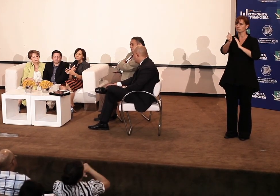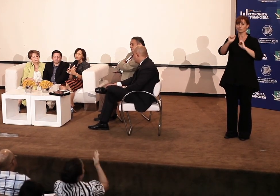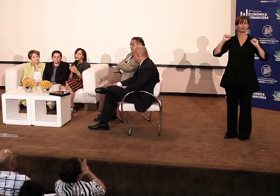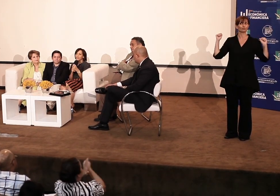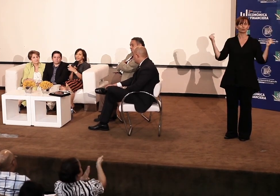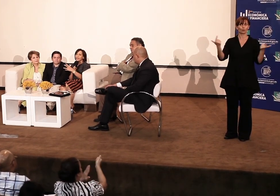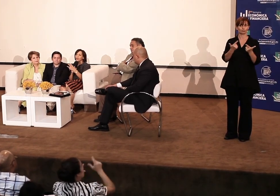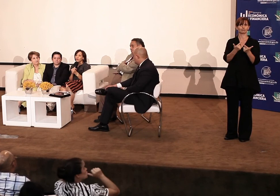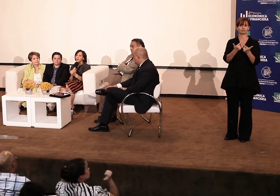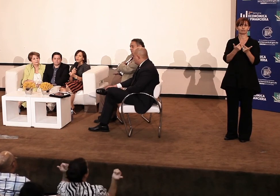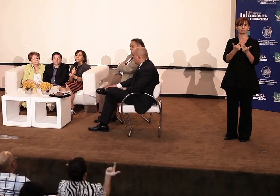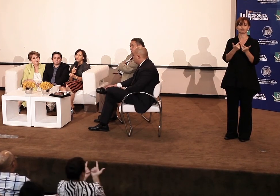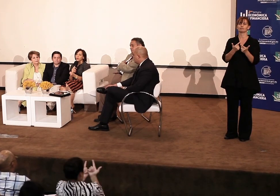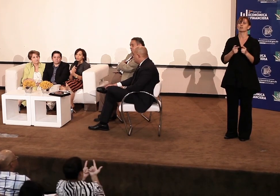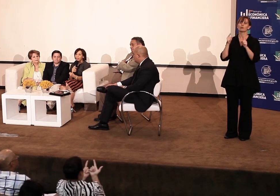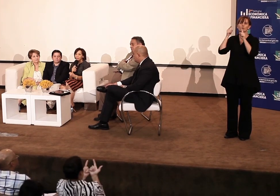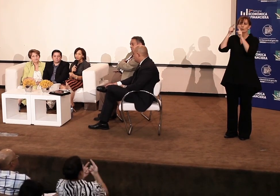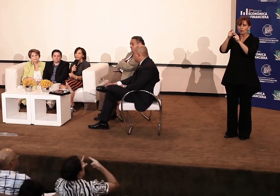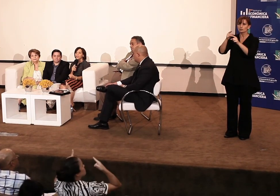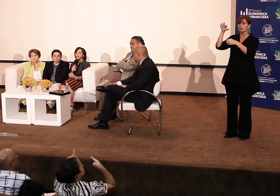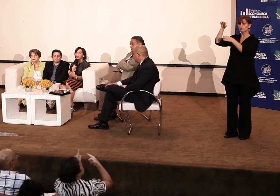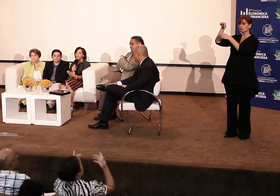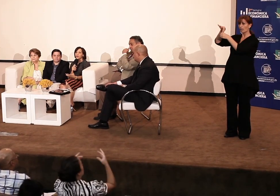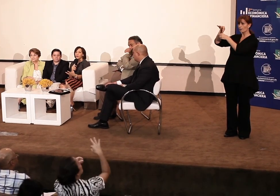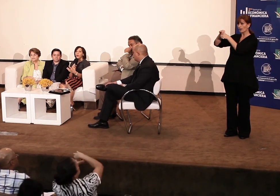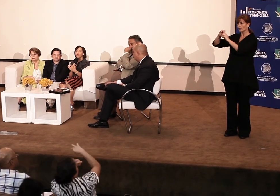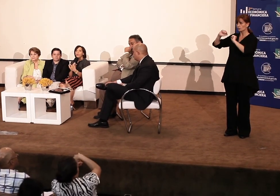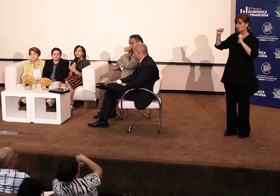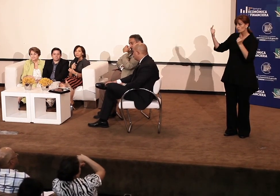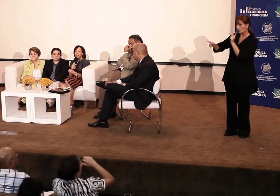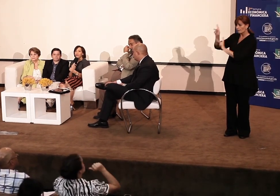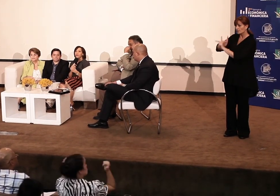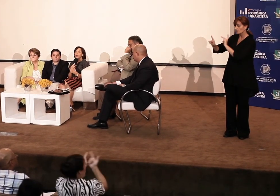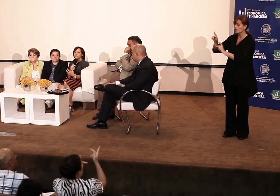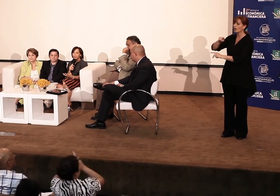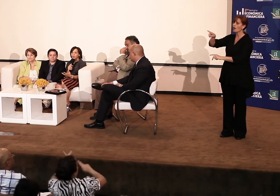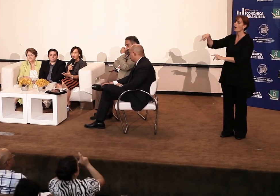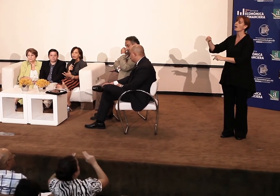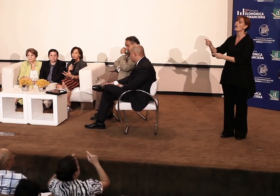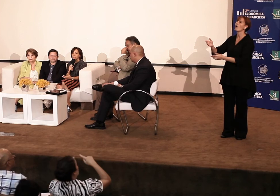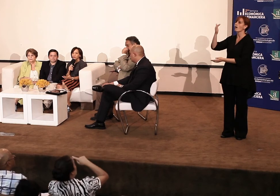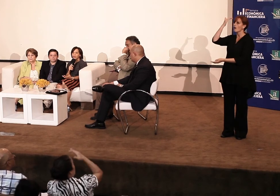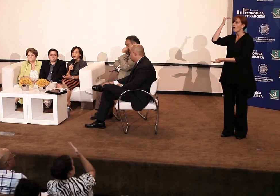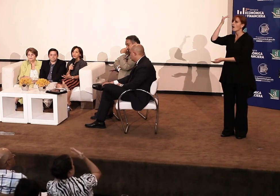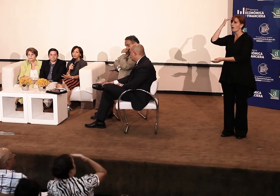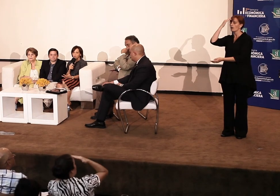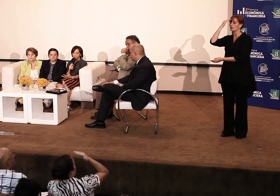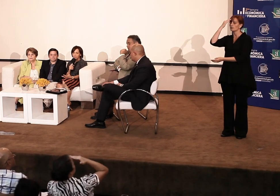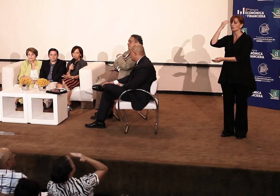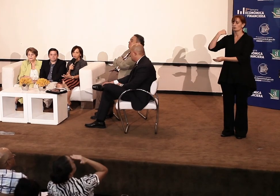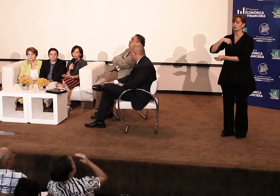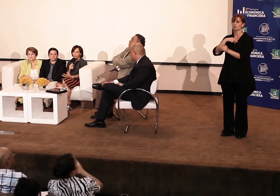fuimos hasta que todo el mundo dentro de la institución estuvo informado sobre lo que nosotros queríamos